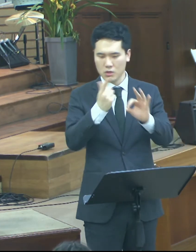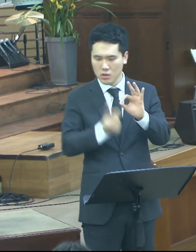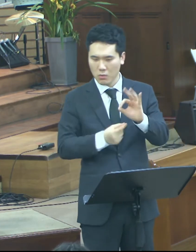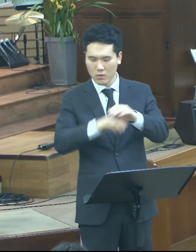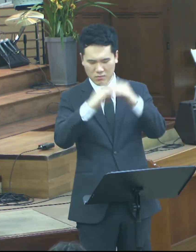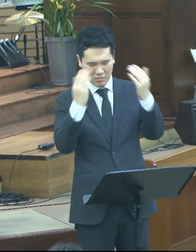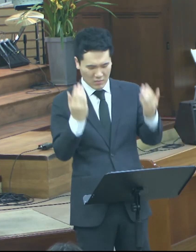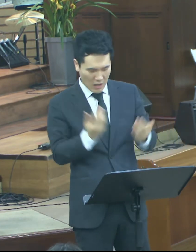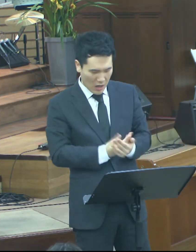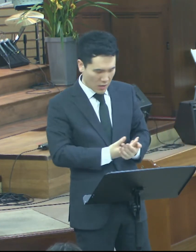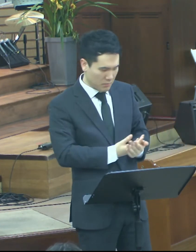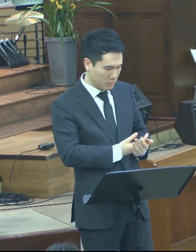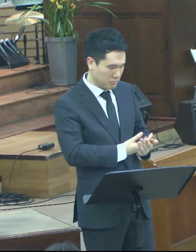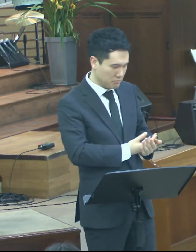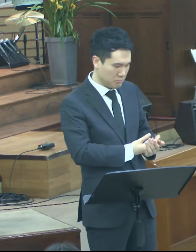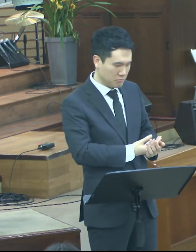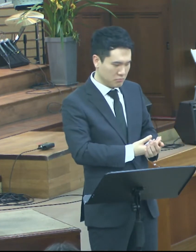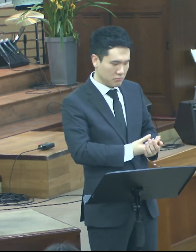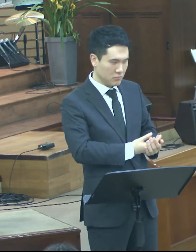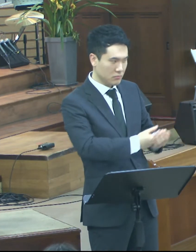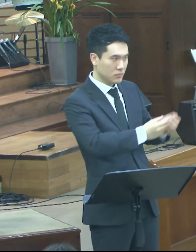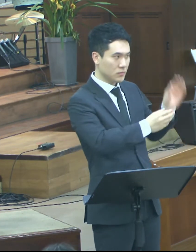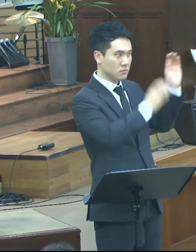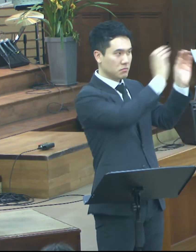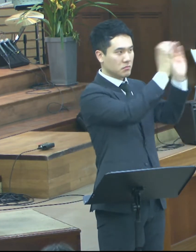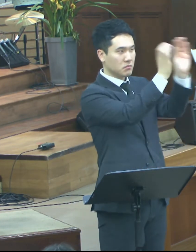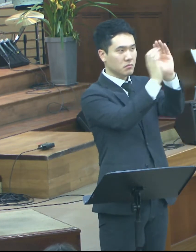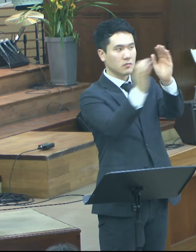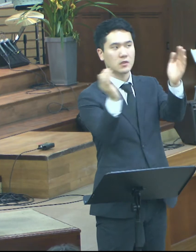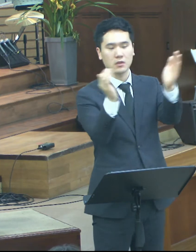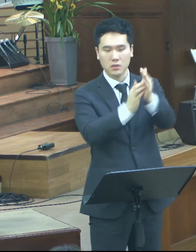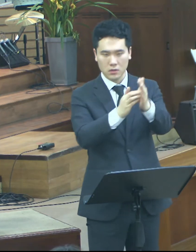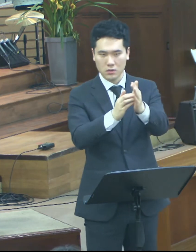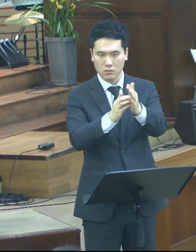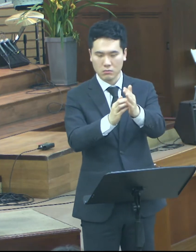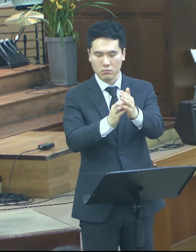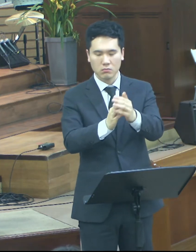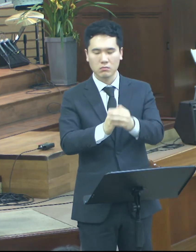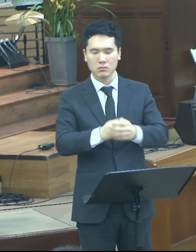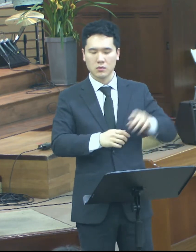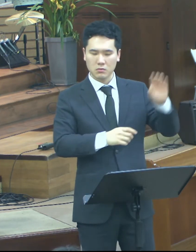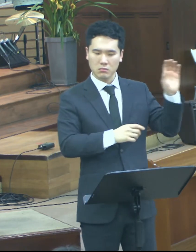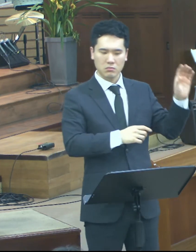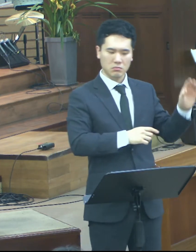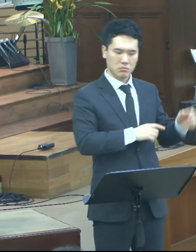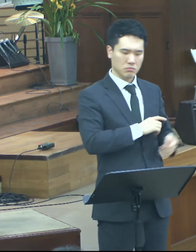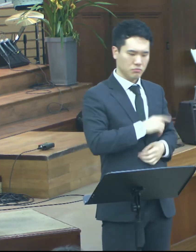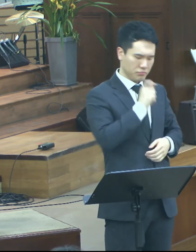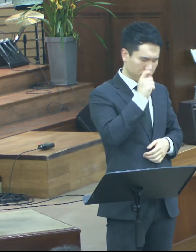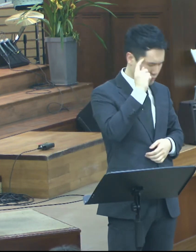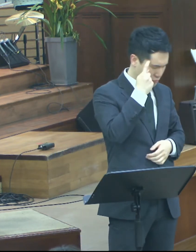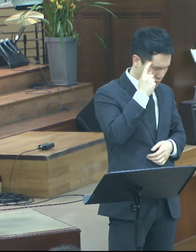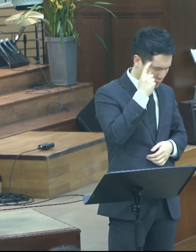아무것도 안 샀는데 모터로 사나 하고 안 사죠. 그리고 묵상을 잘 안 하시는 경우가 많은데